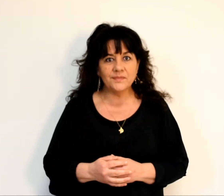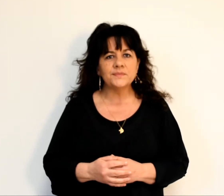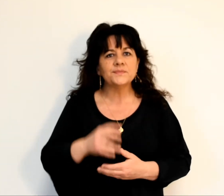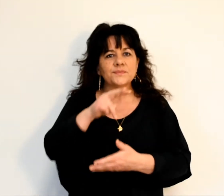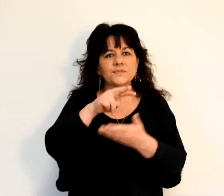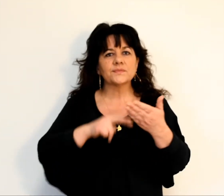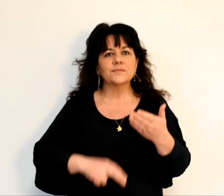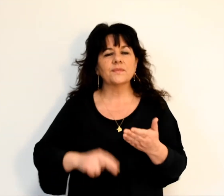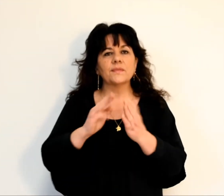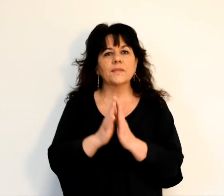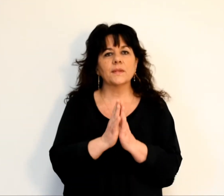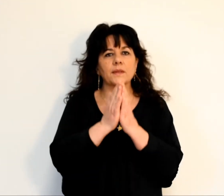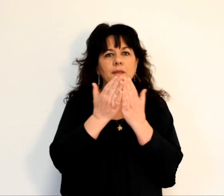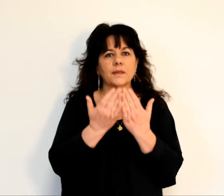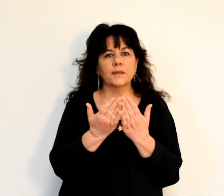Lecture du livre de Néhémie.